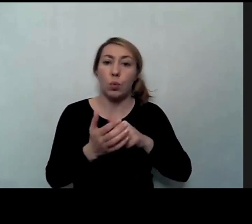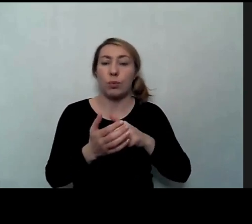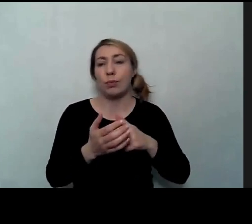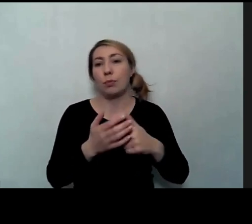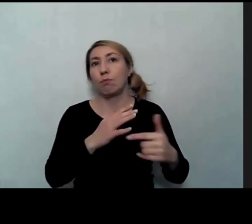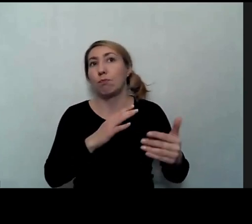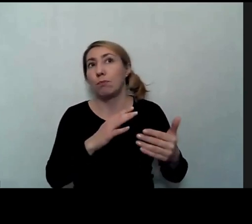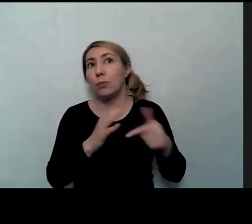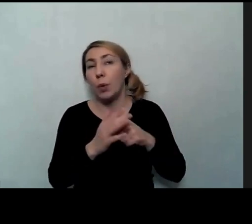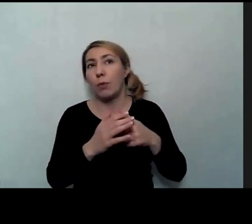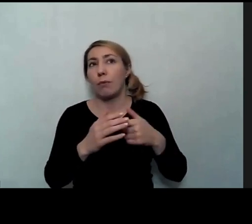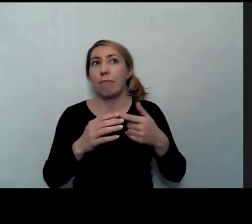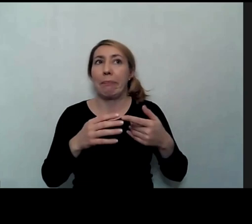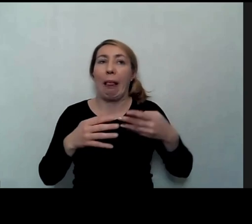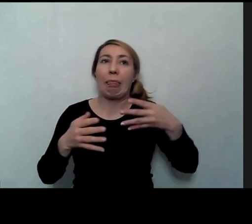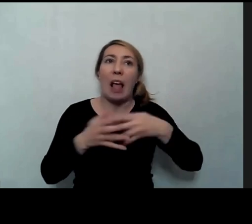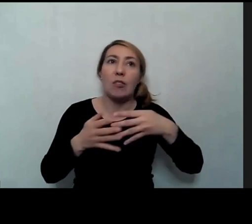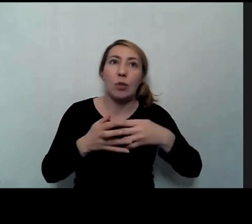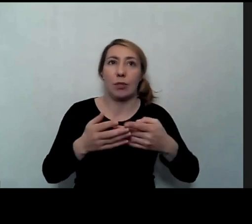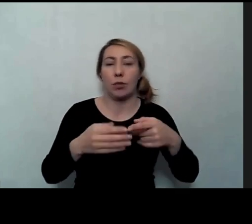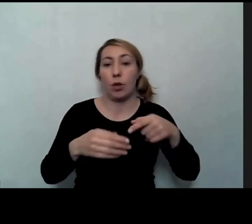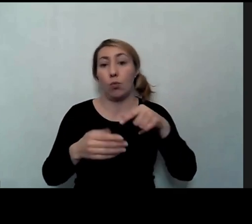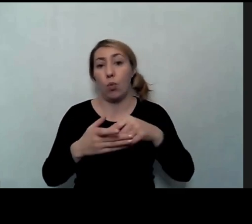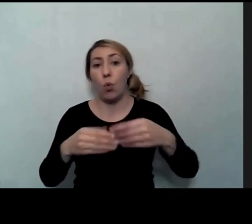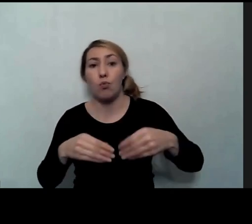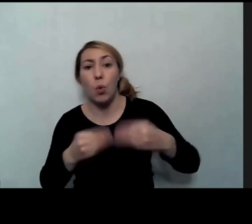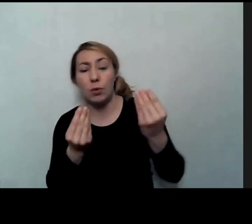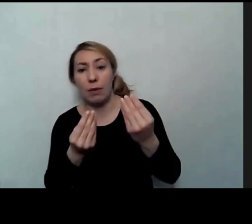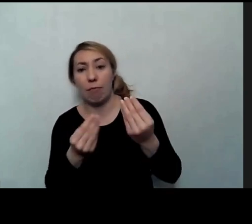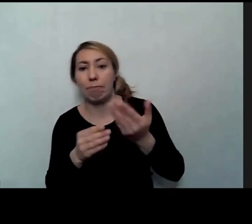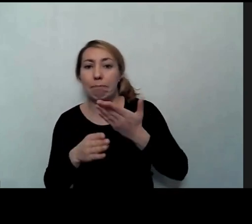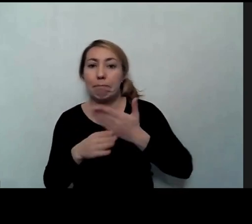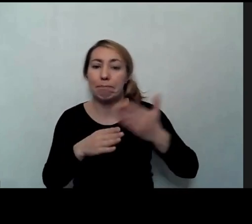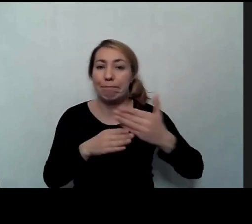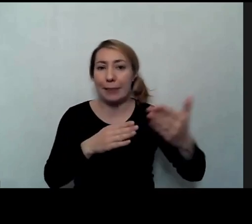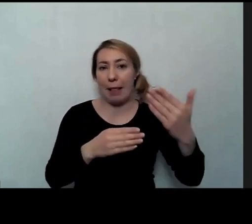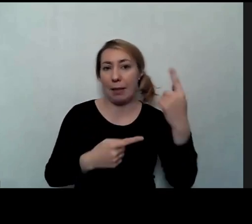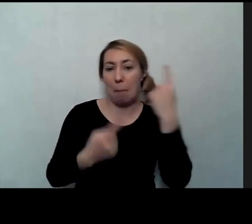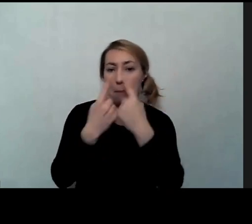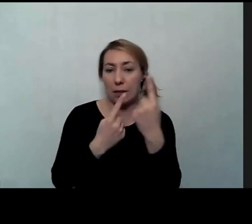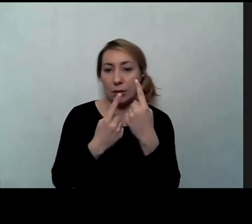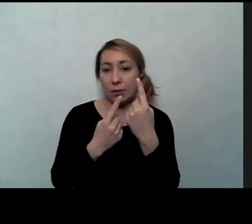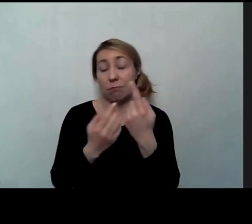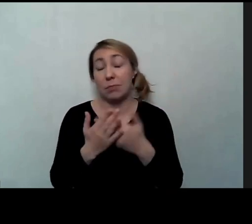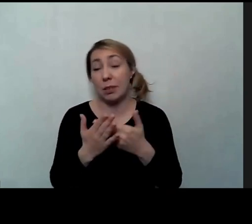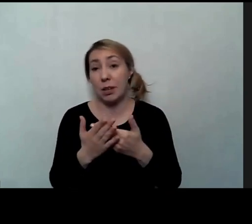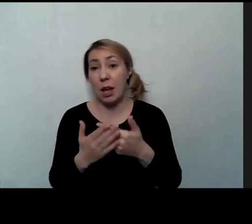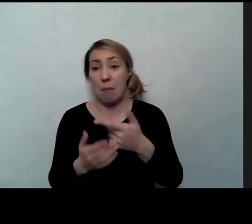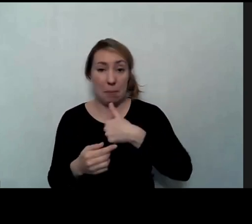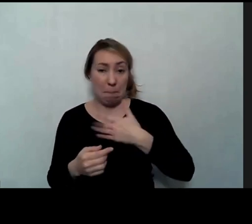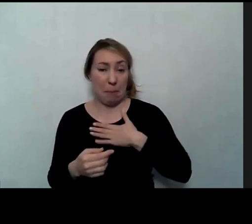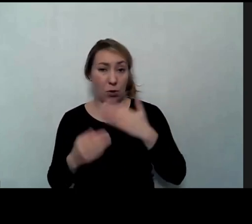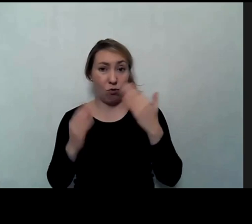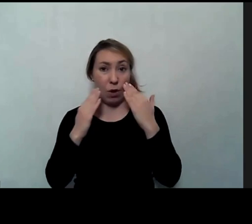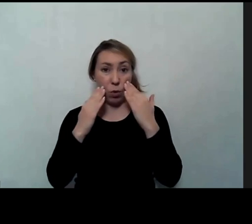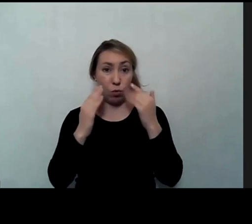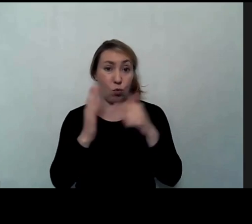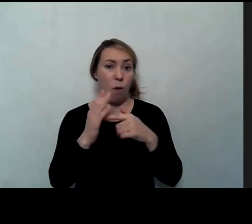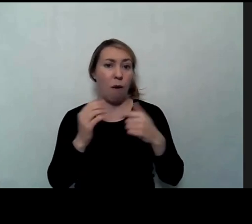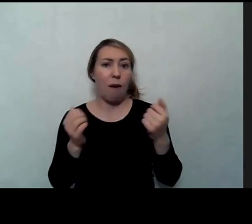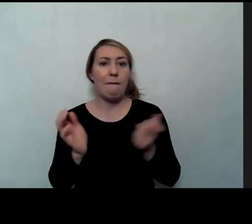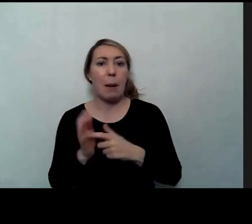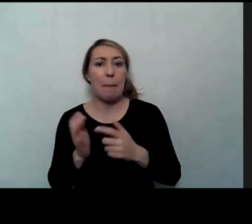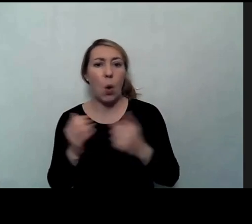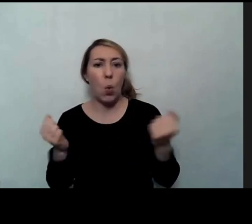formułą takiego narzędzia, nad rozwinięciem tego narzędzia myśleć dalej, ponieważ mamy świadomość tego, że to wymaga